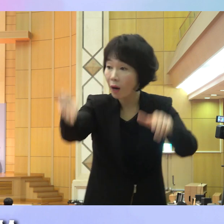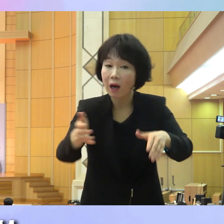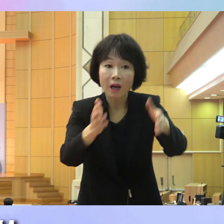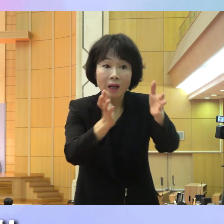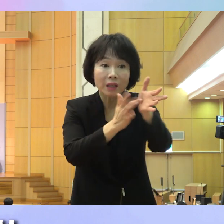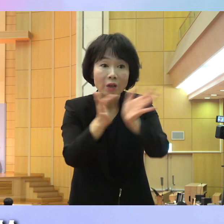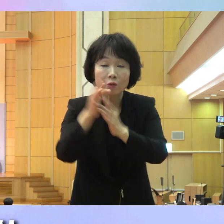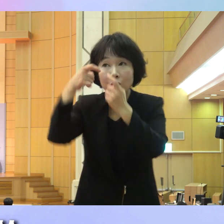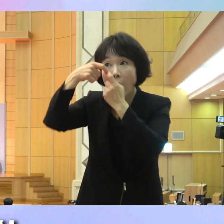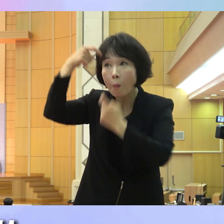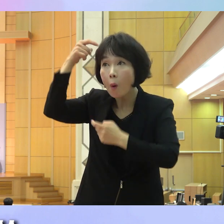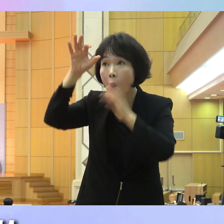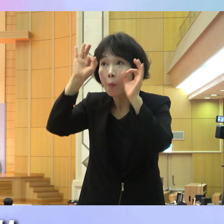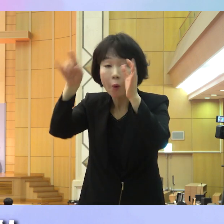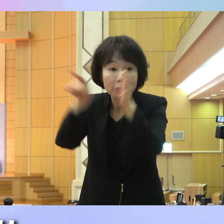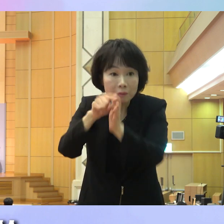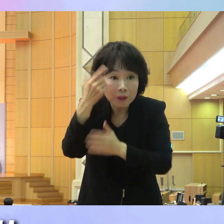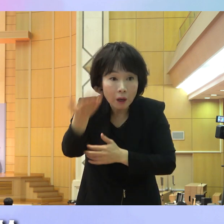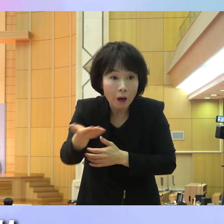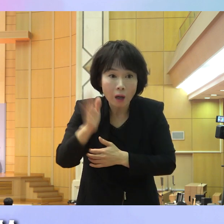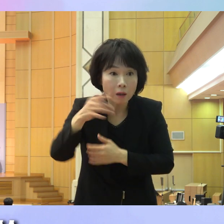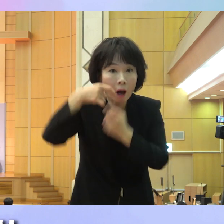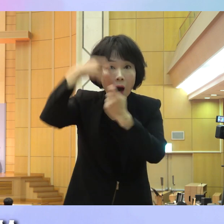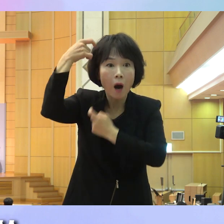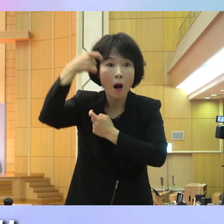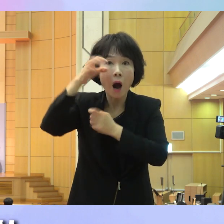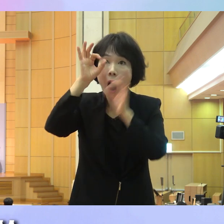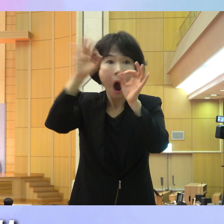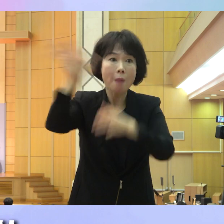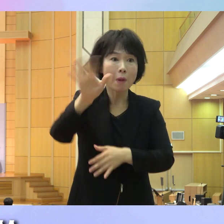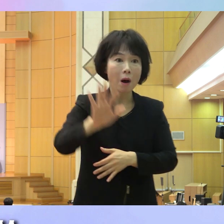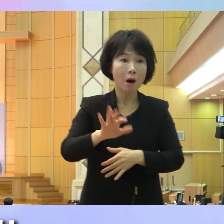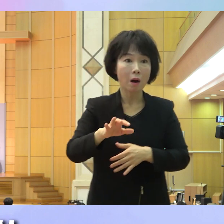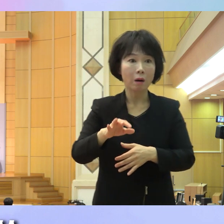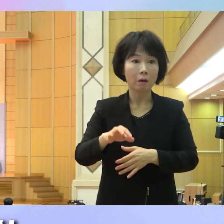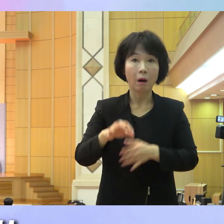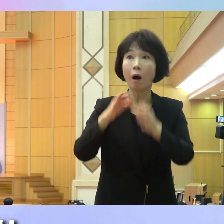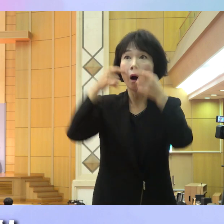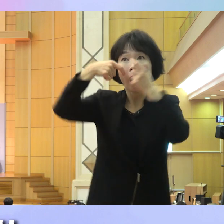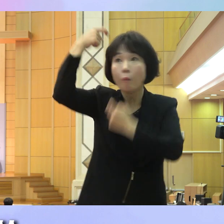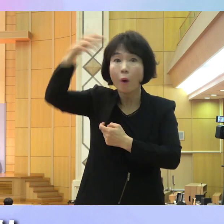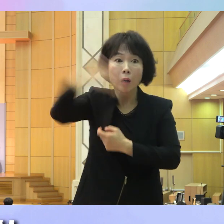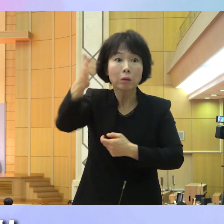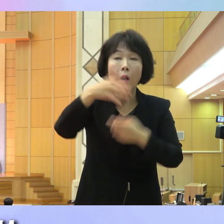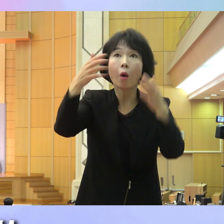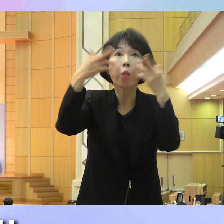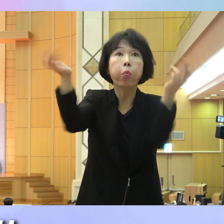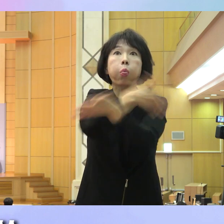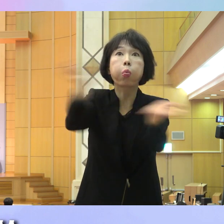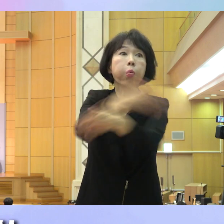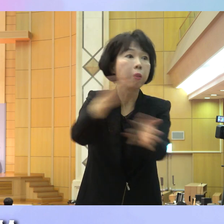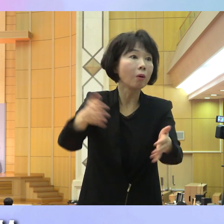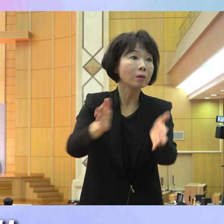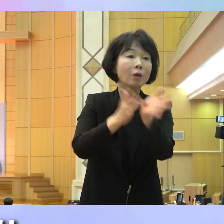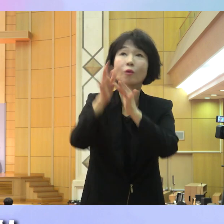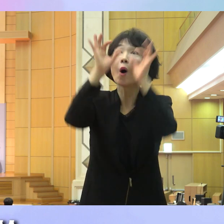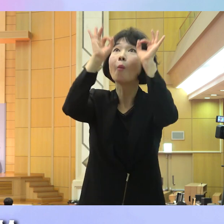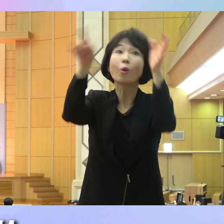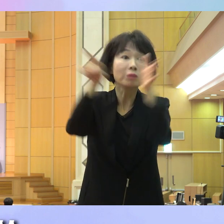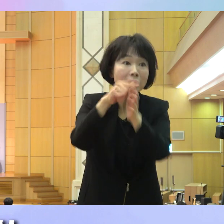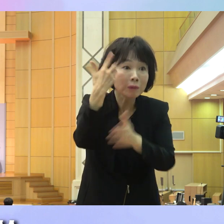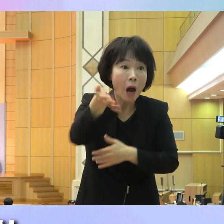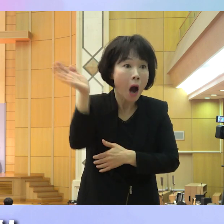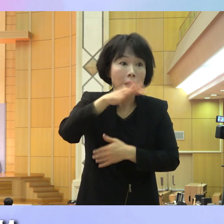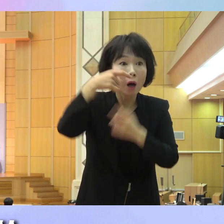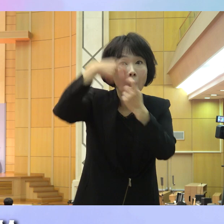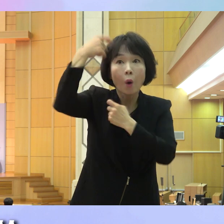않고 믿어요? 성경에 보지 않고 믿는 거거든요. 지금 예수님은 하나님 앞 보좌